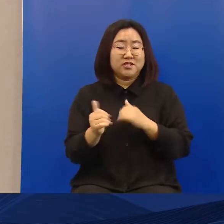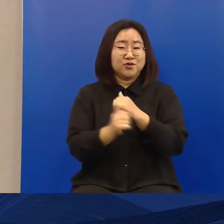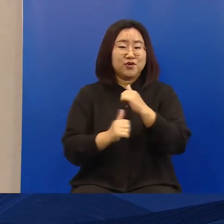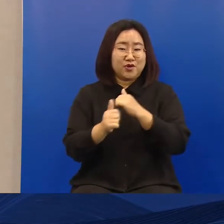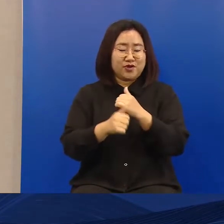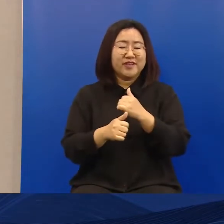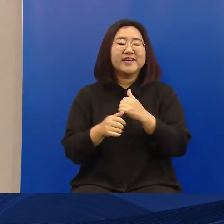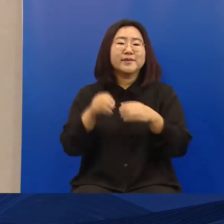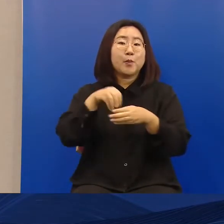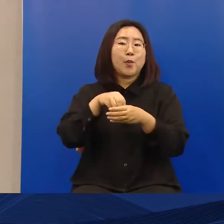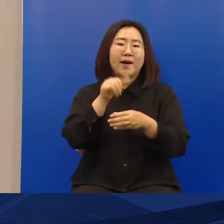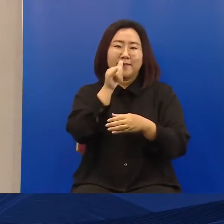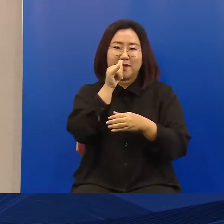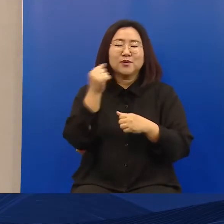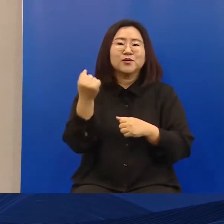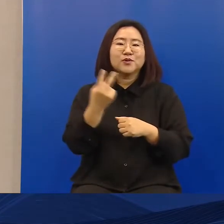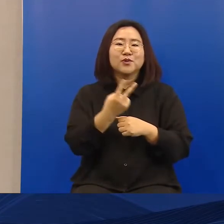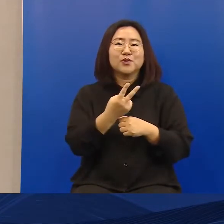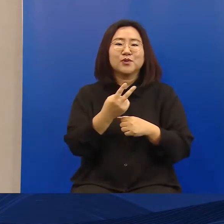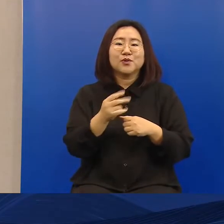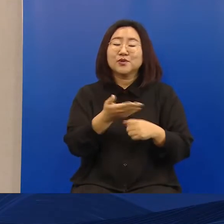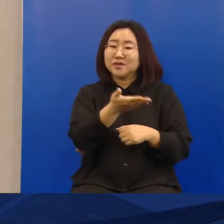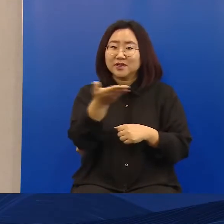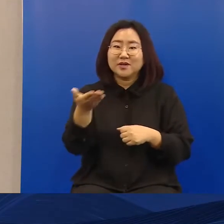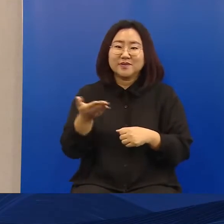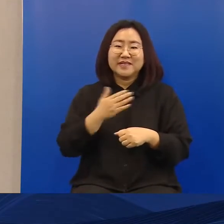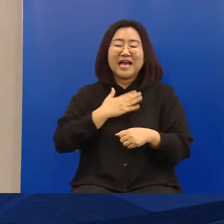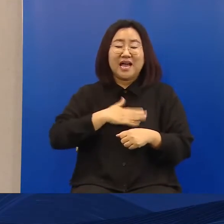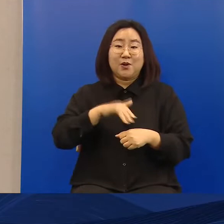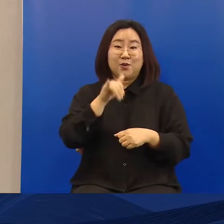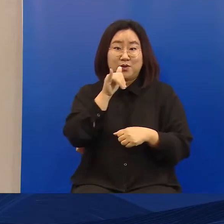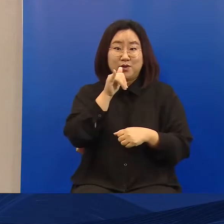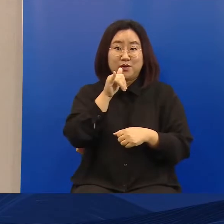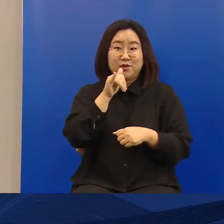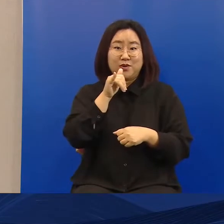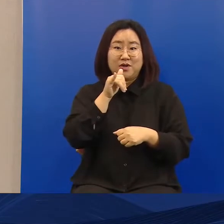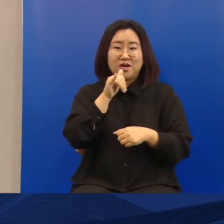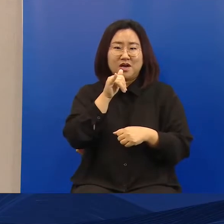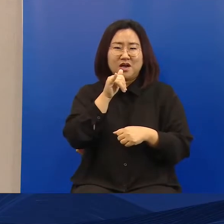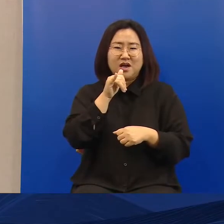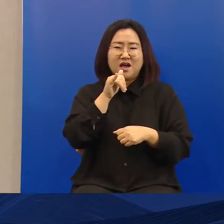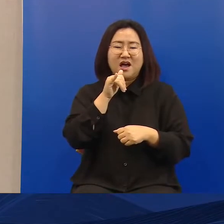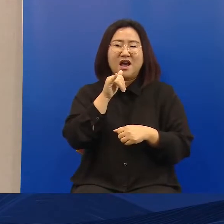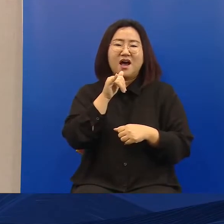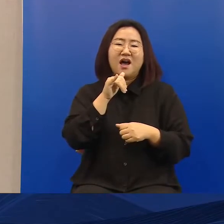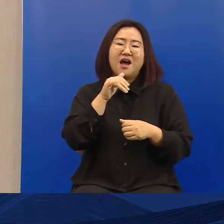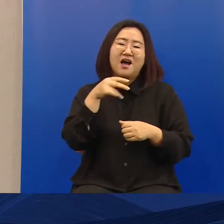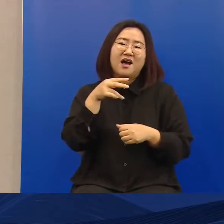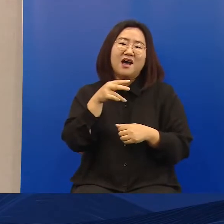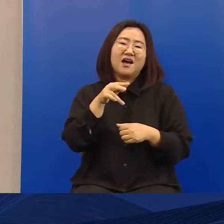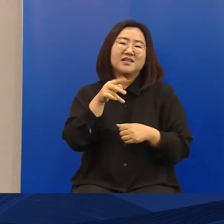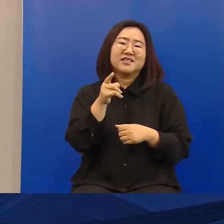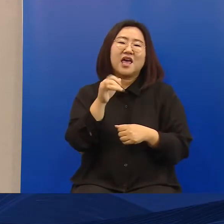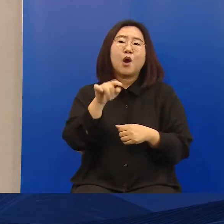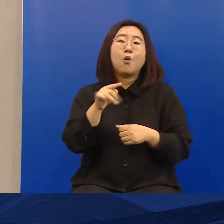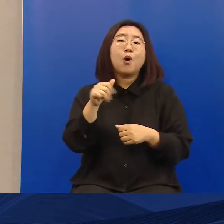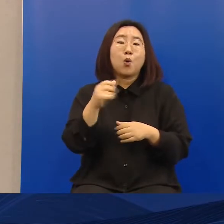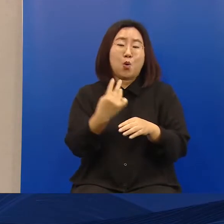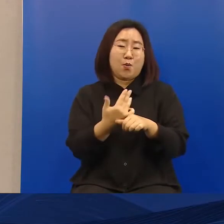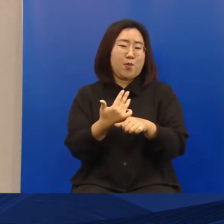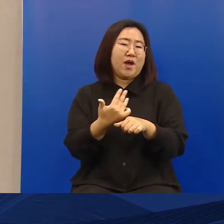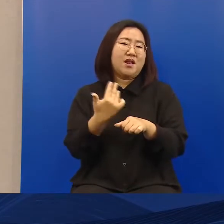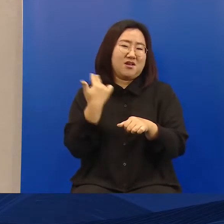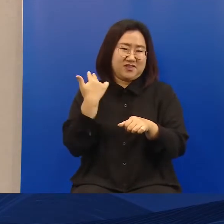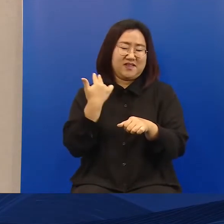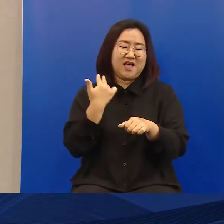보건복지위원회 소속입니다. 그리고 여러분들이 잘 알고 있는 그 세월호 사건이 8년 전에 일어났는데 그 상흔이